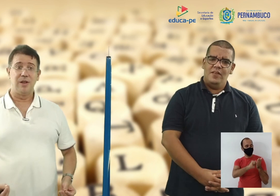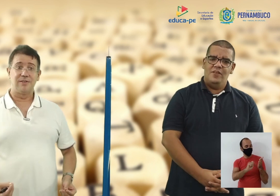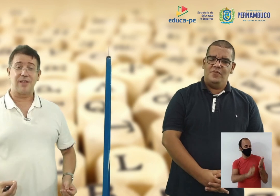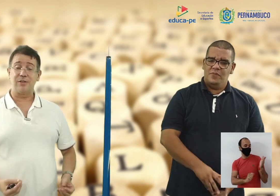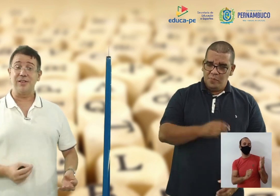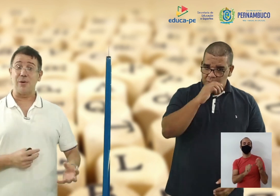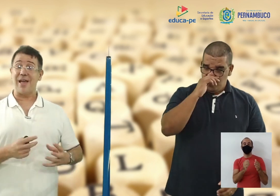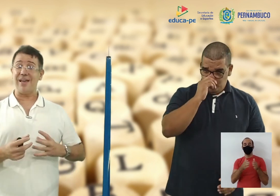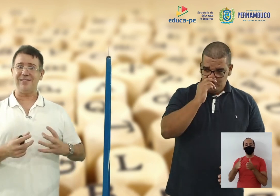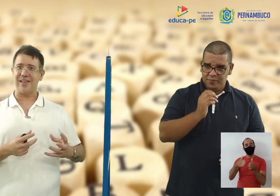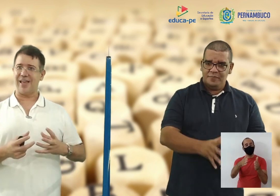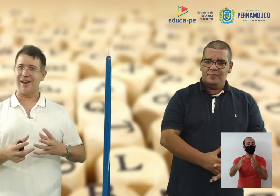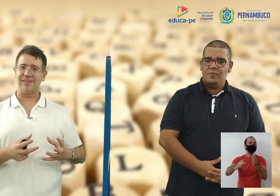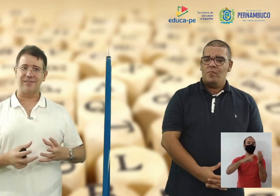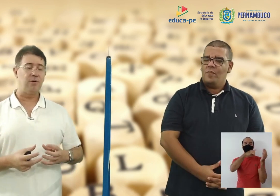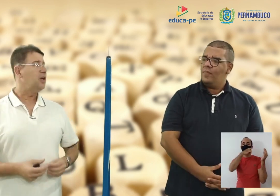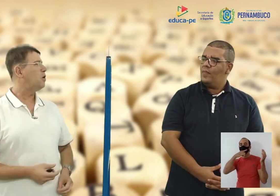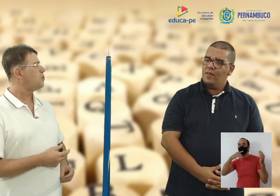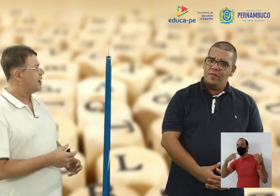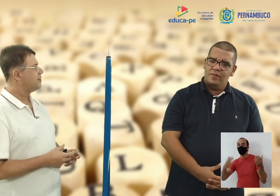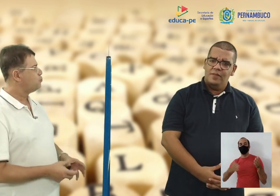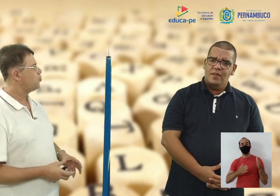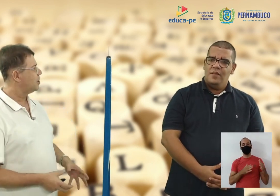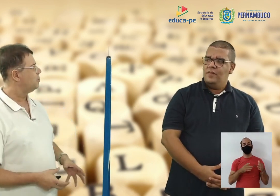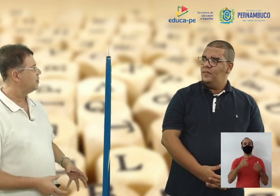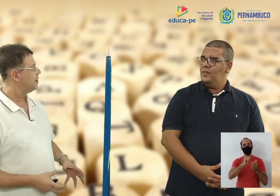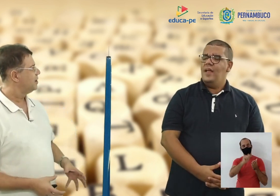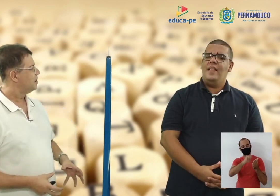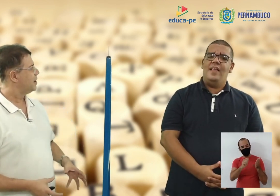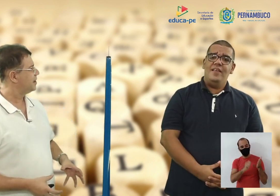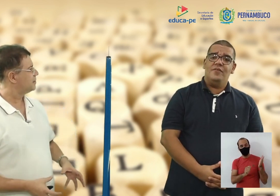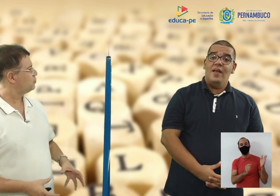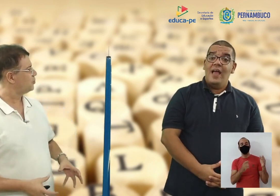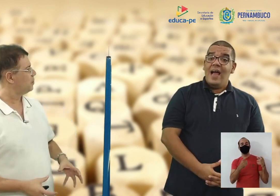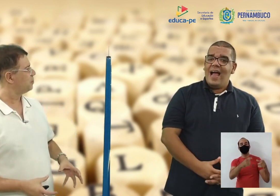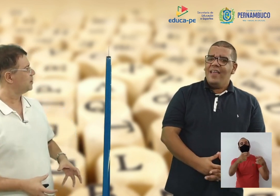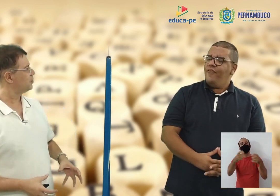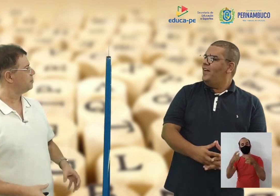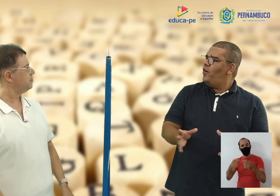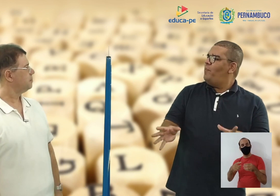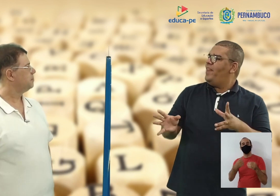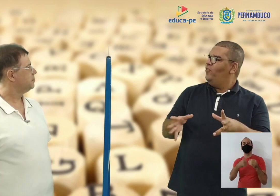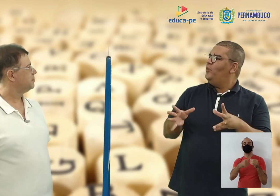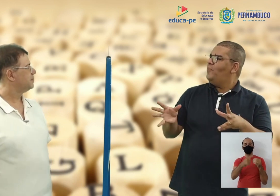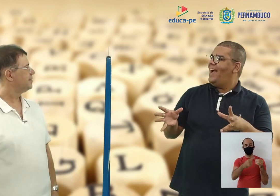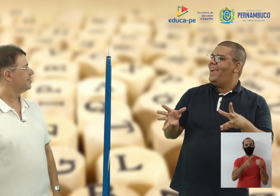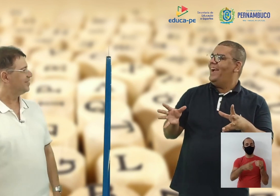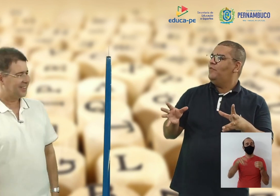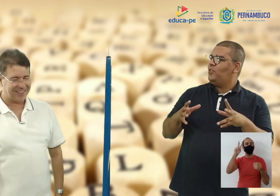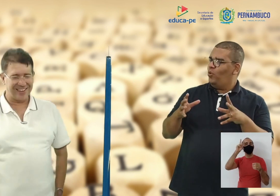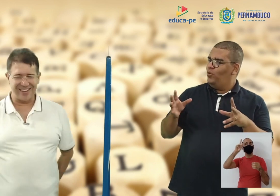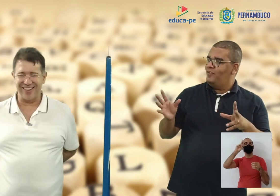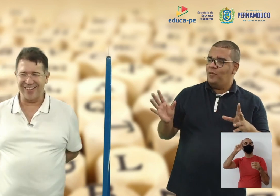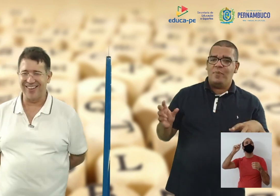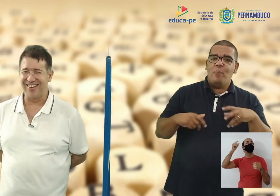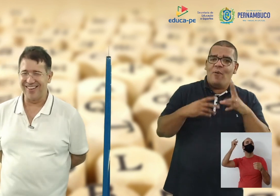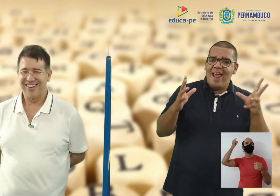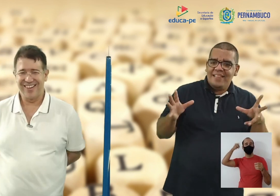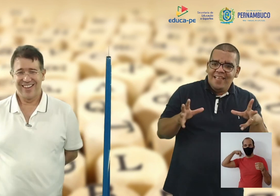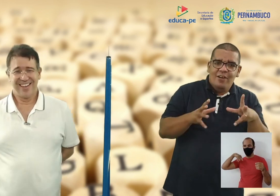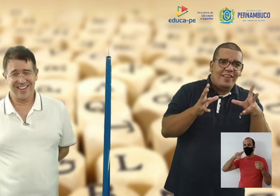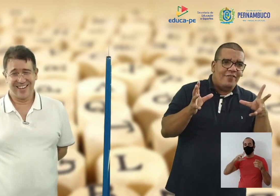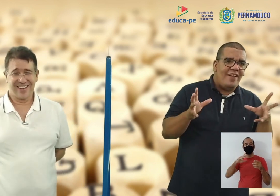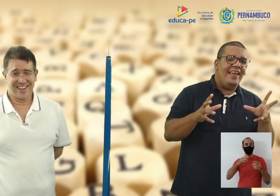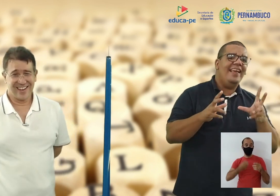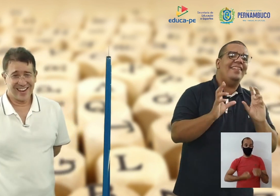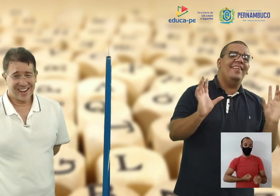interior, certo? Então, essa relação, eu acho que é uma relação chão, né? Uma relação chão. A infância é um período muito marcante para todos nós. Para um poeta